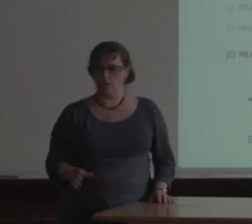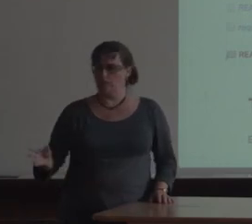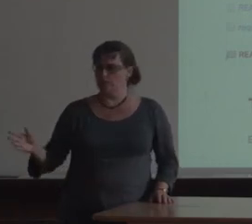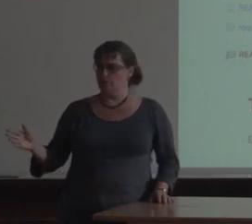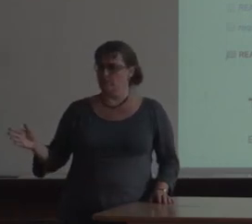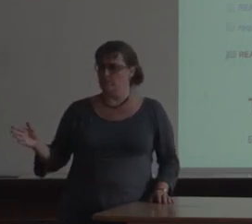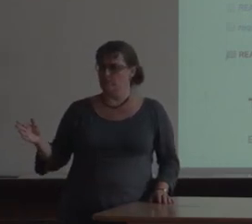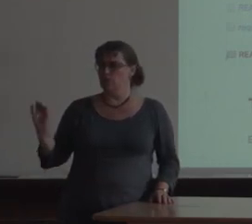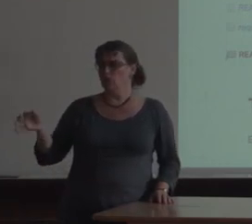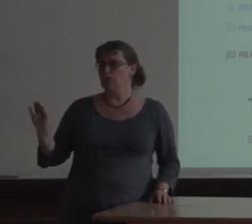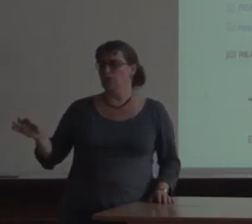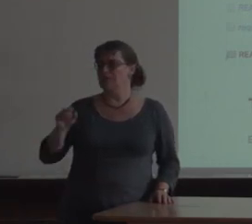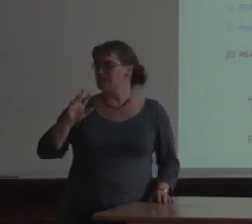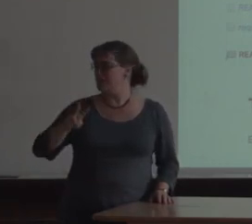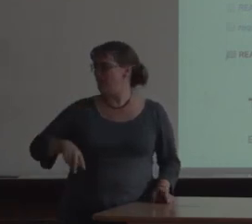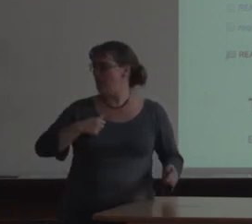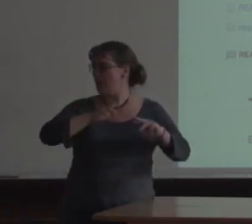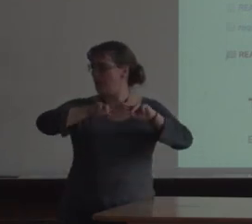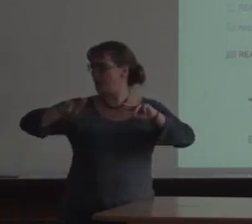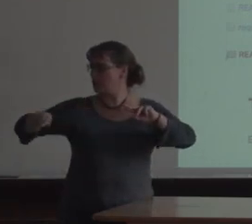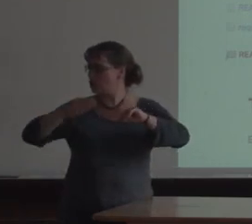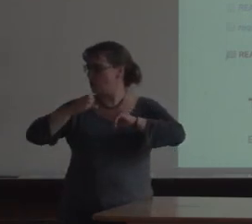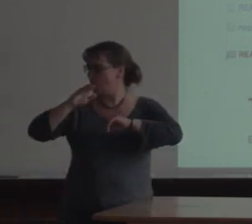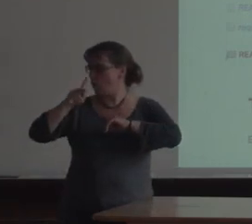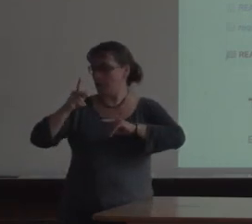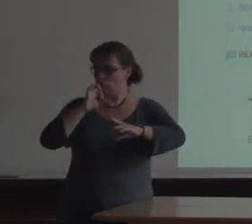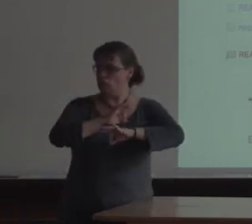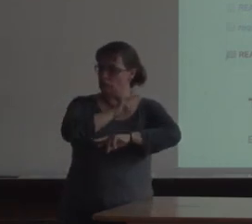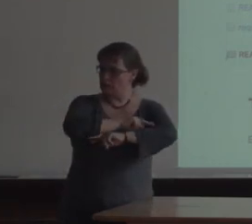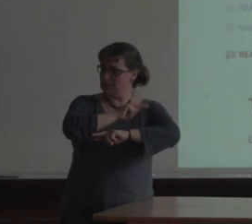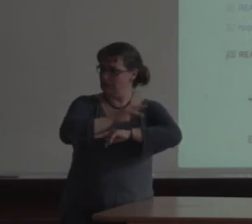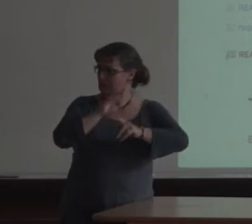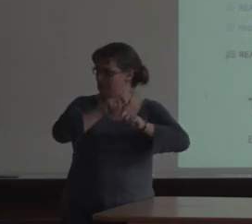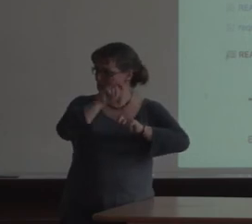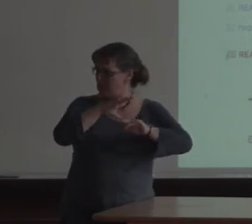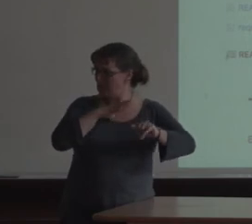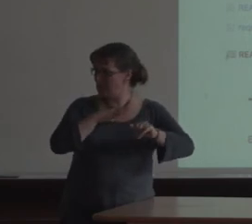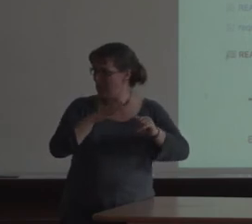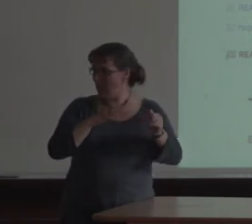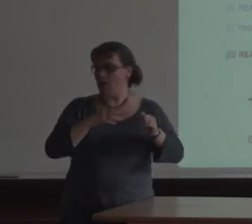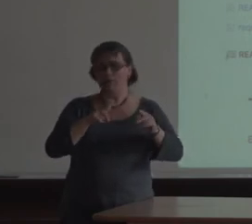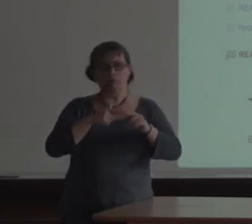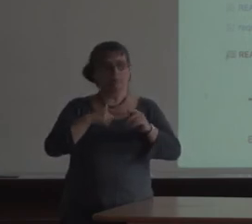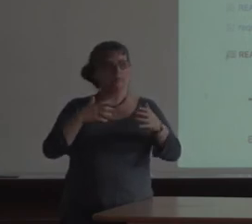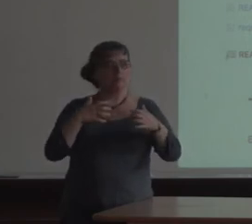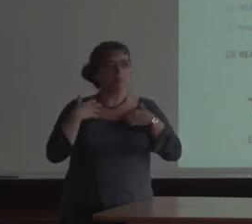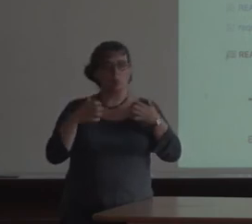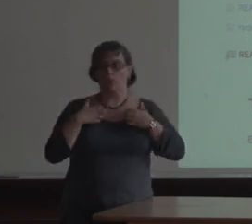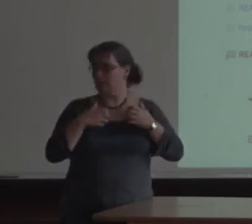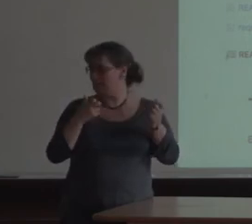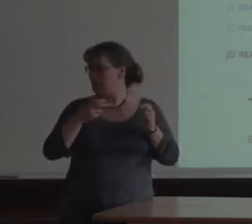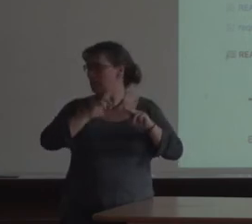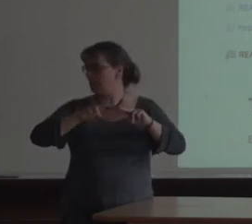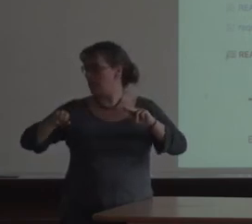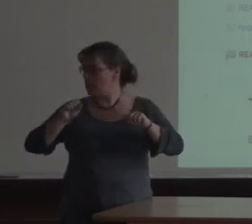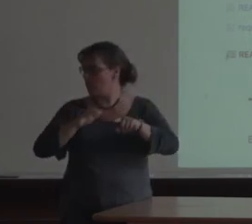Ouais, j'ai montré effectivement avec le patch de mock, mais Pytest fournit aussi un monkey patch qui permet d'aller remplacer les